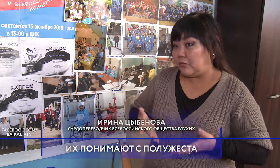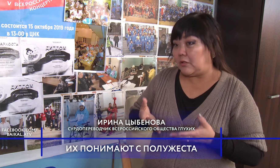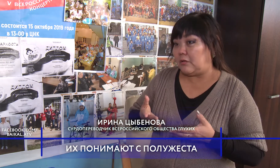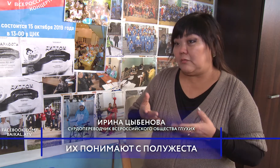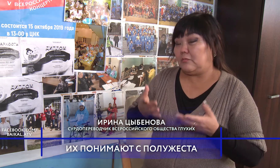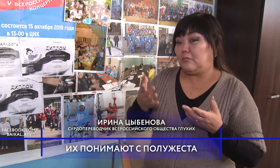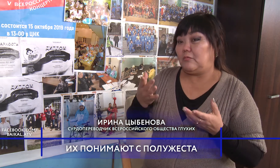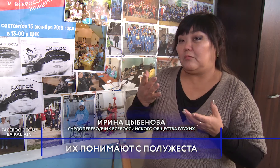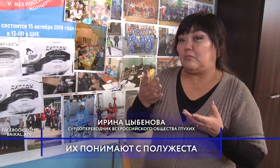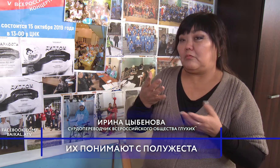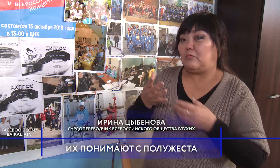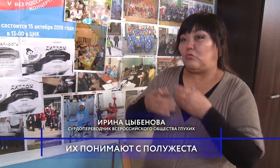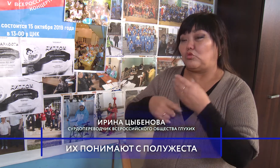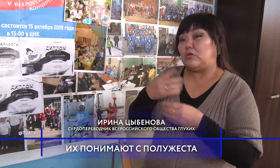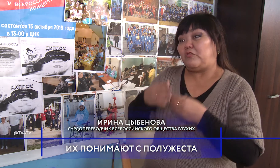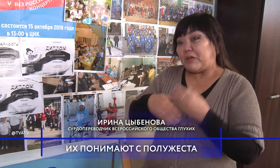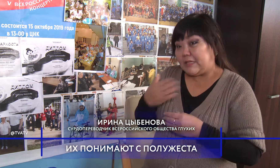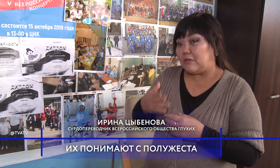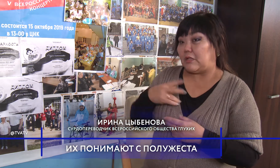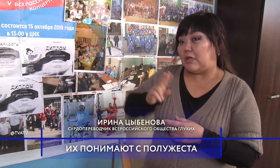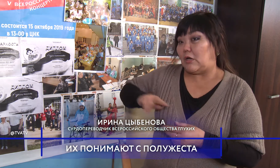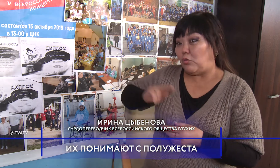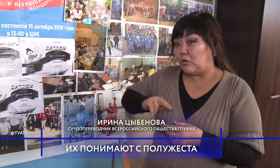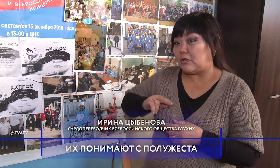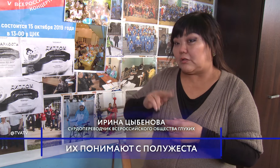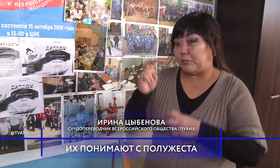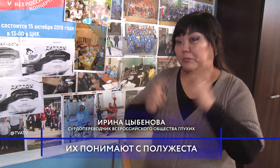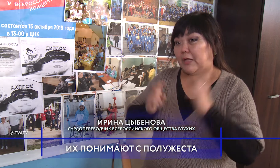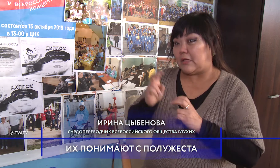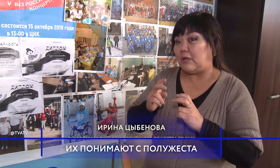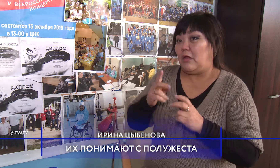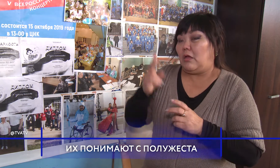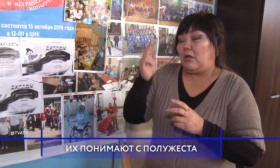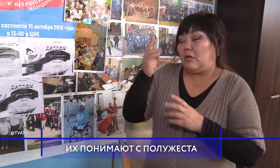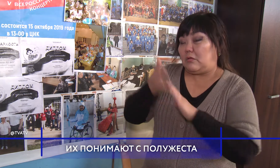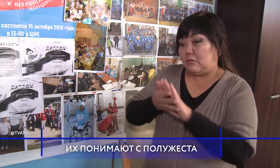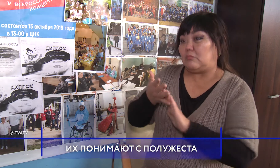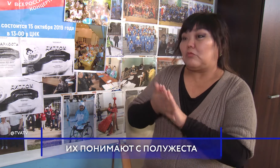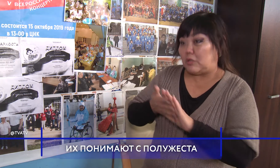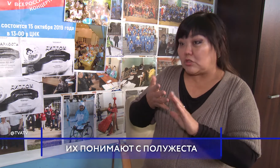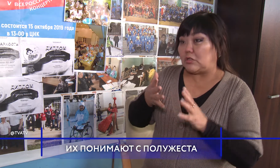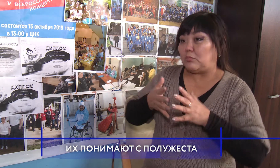примитивный. Уже впоследствии, когда я работала на предприятии, и, конечно, я